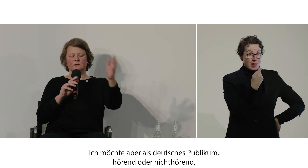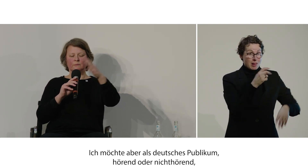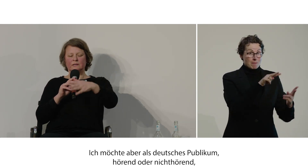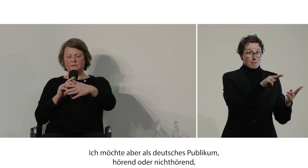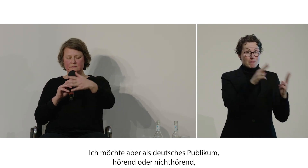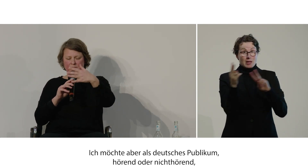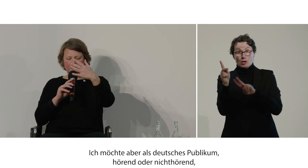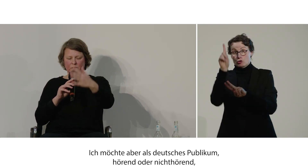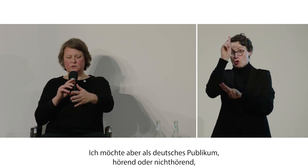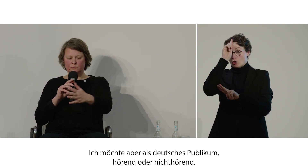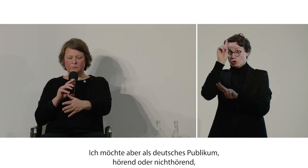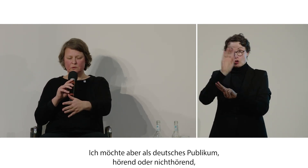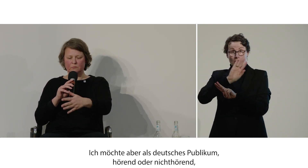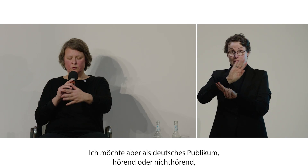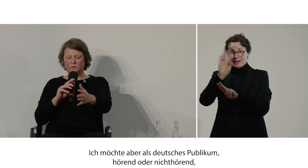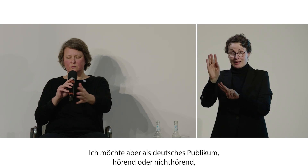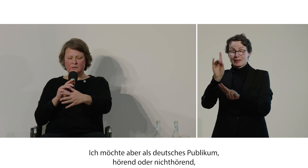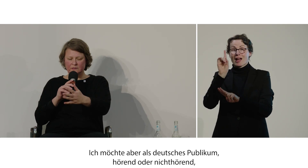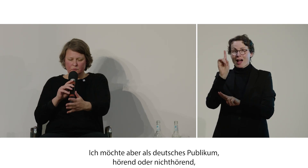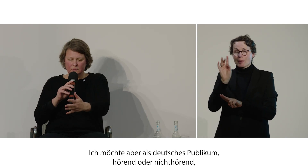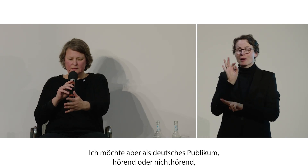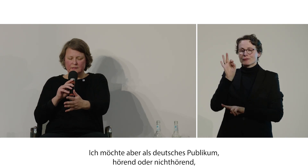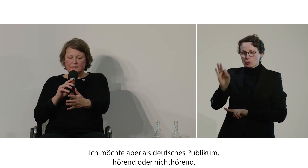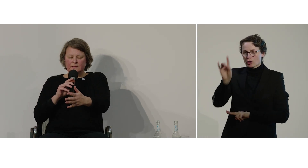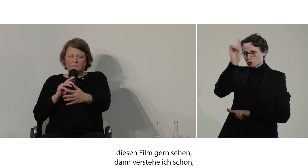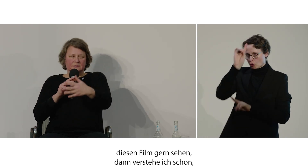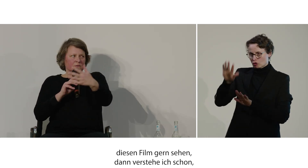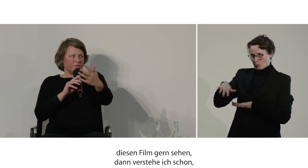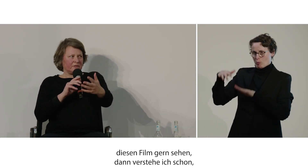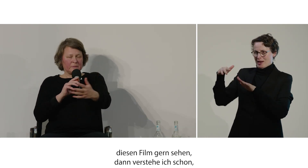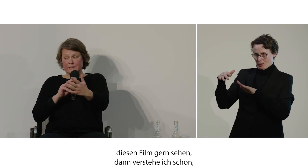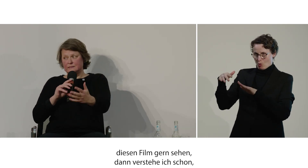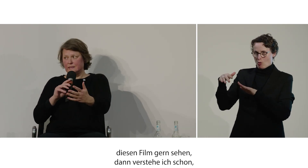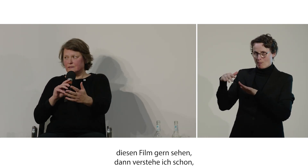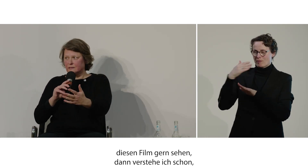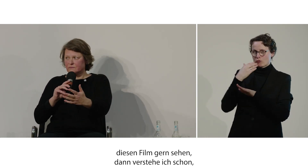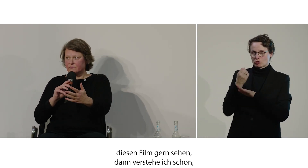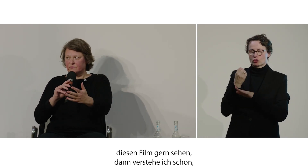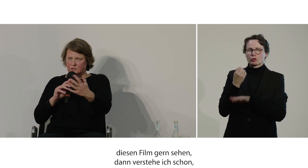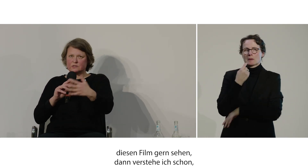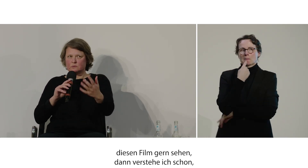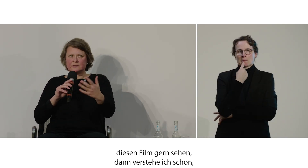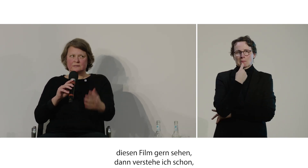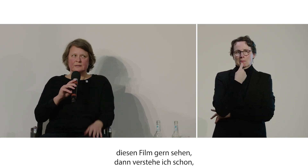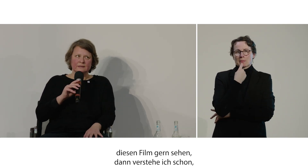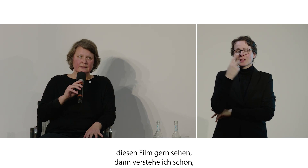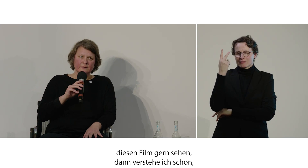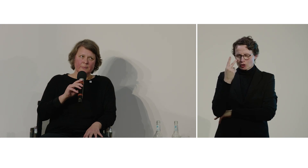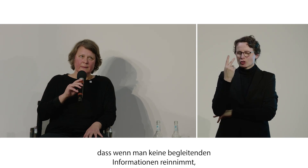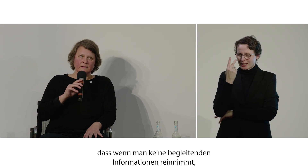Ich möchte aber als deutsches Publikum, hörend oder nicht hörend, diesen Film gerne sehen, dann verstehe ich schon,